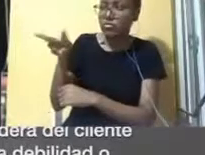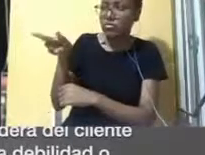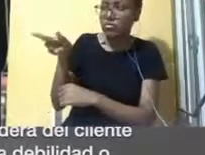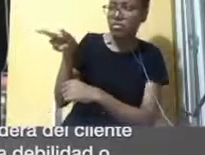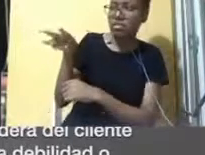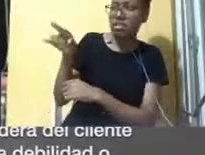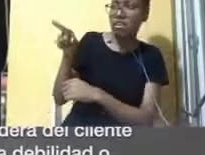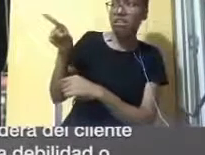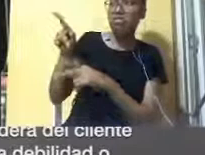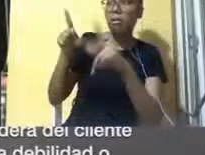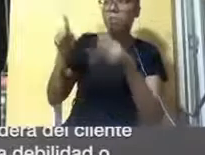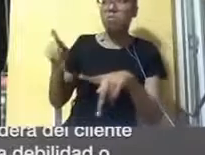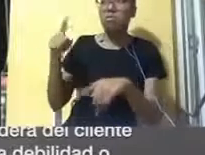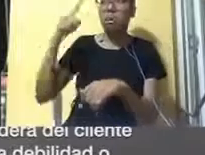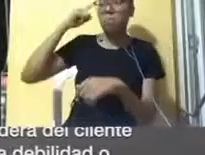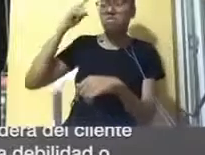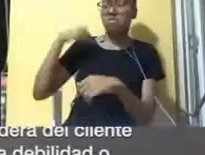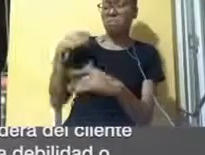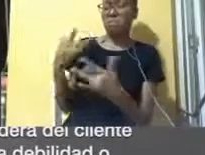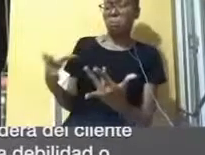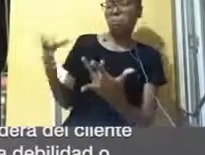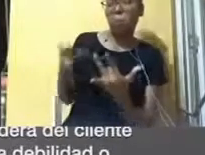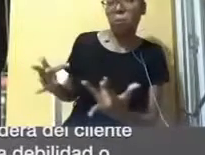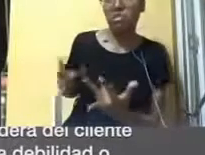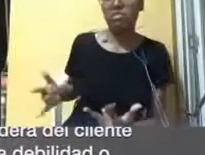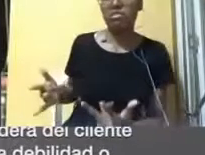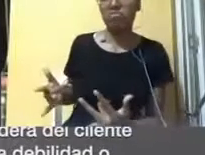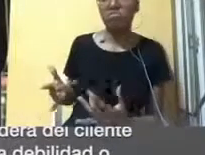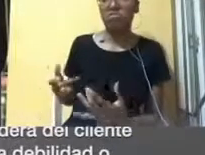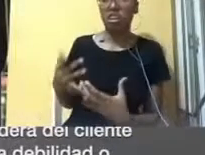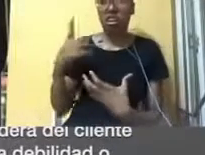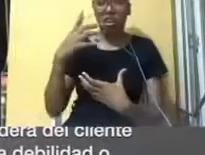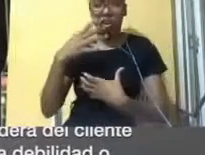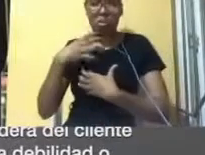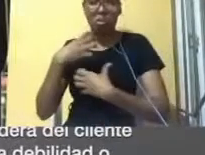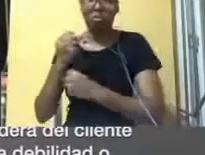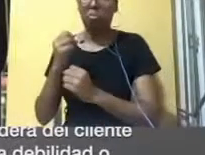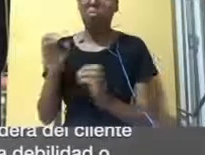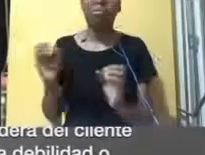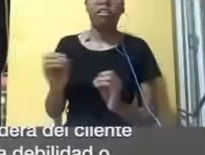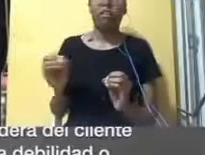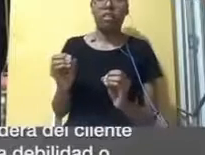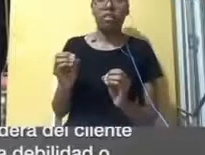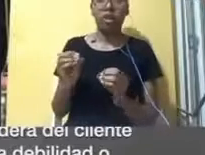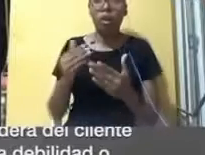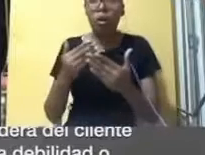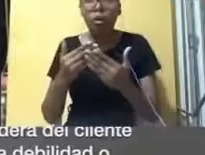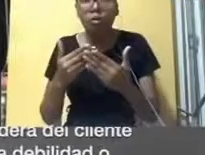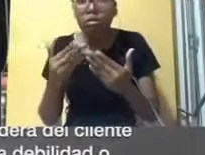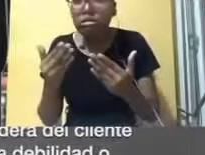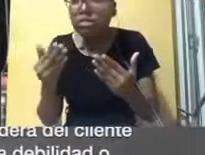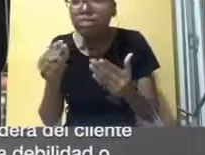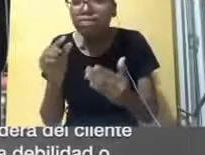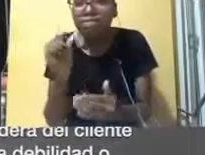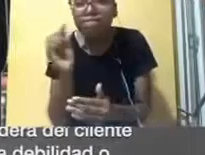soy inferior y ya se rompe la confianza por una cosita con la cara.